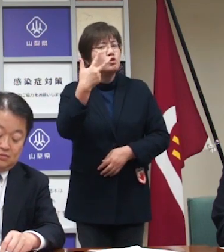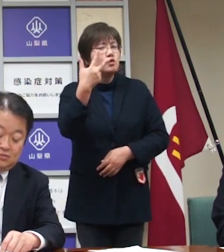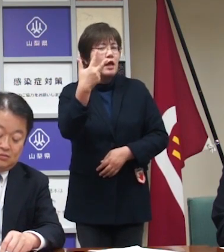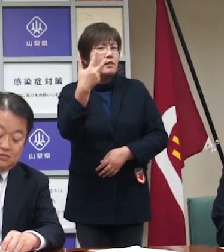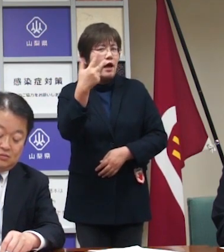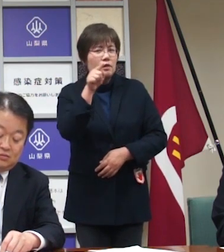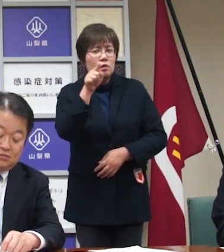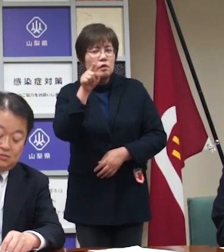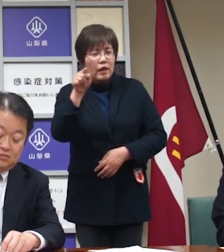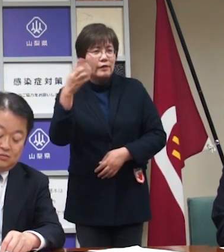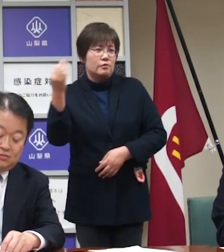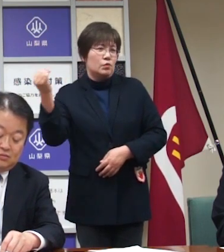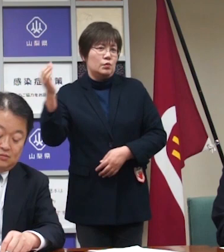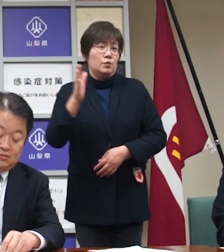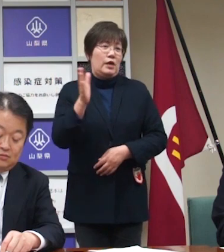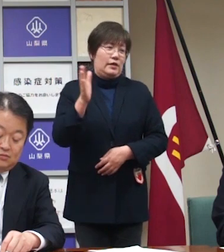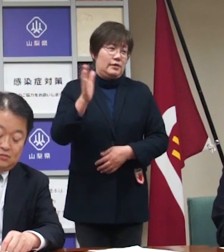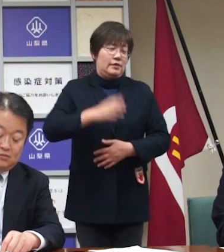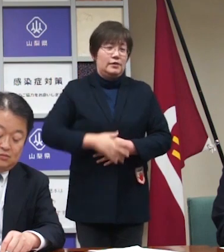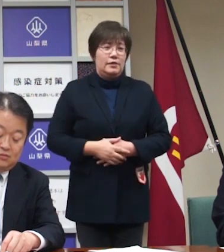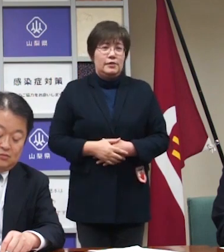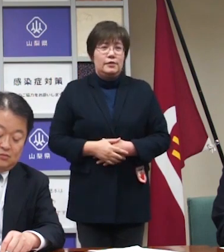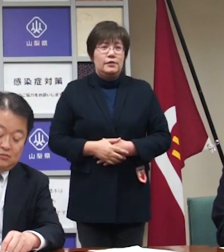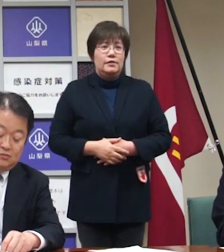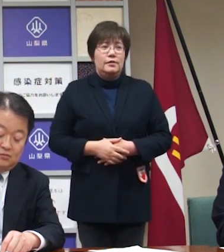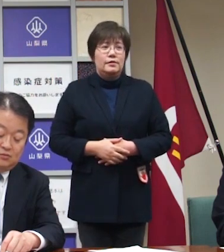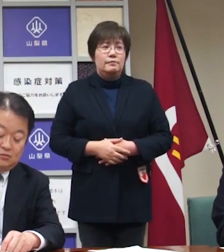熱と聞いています。